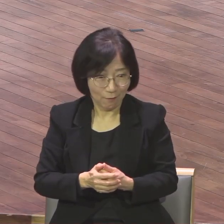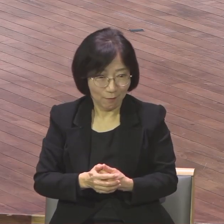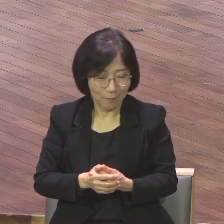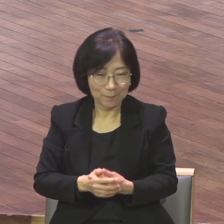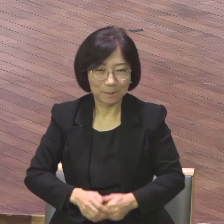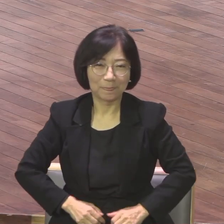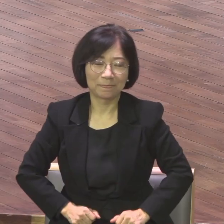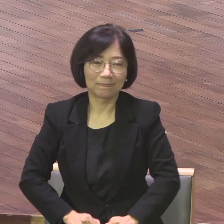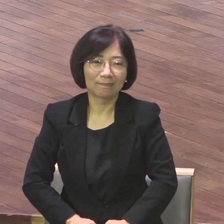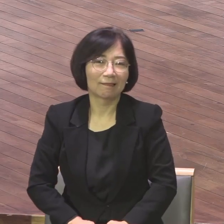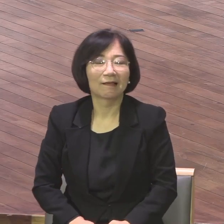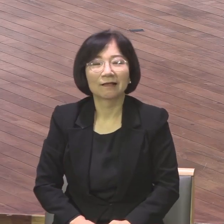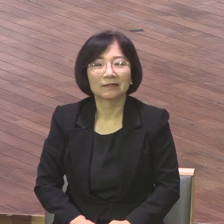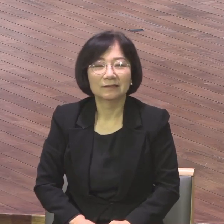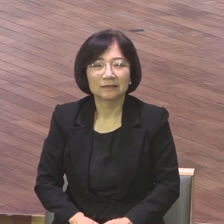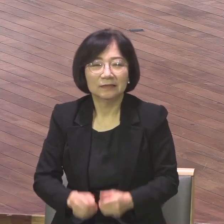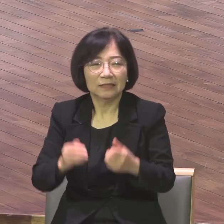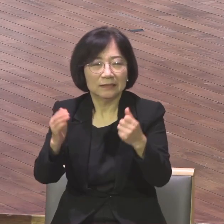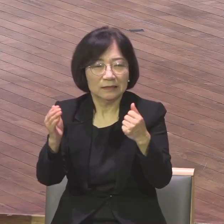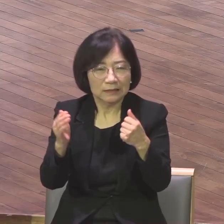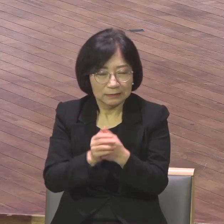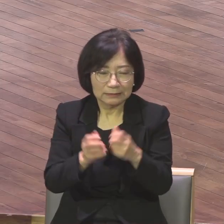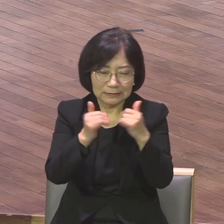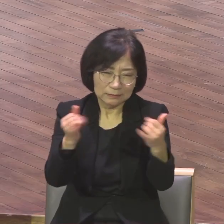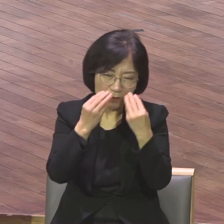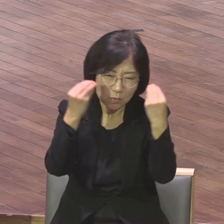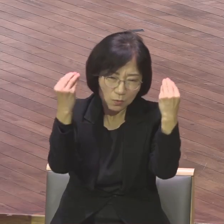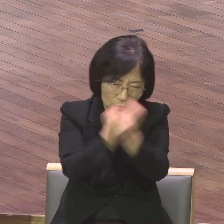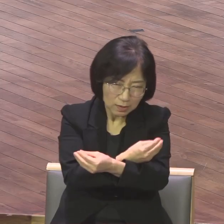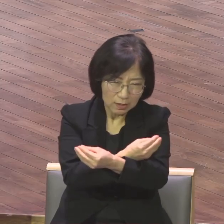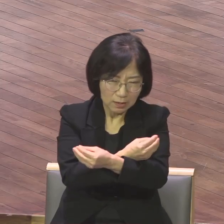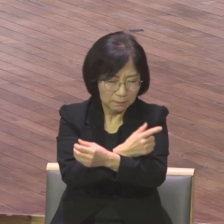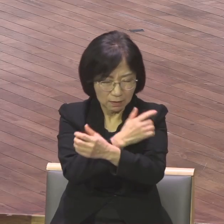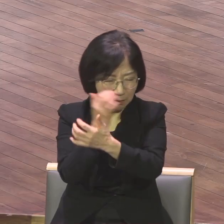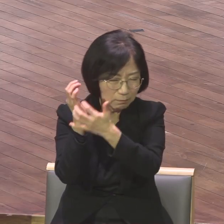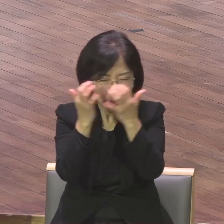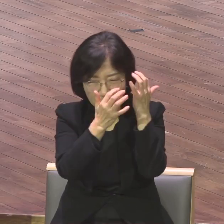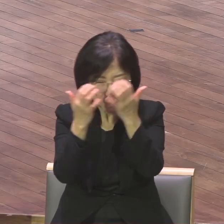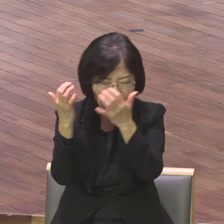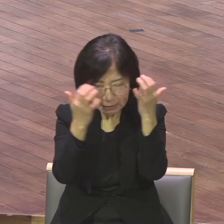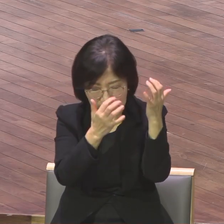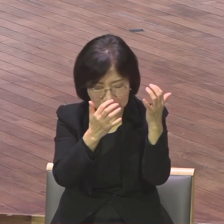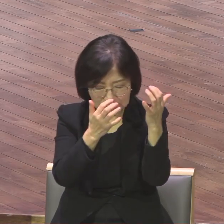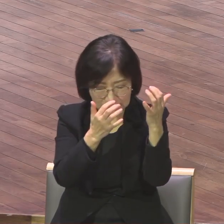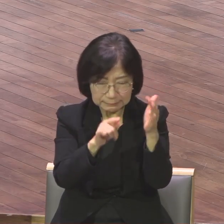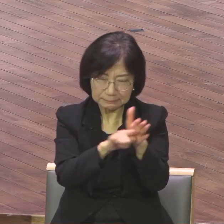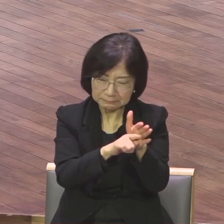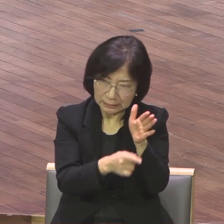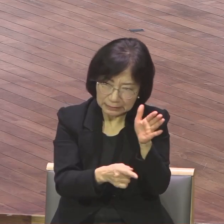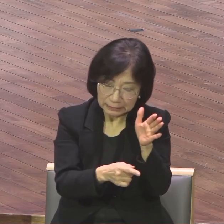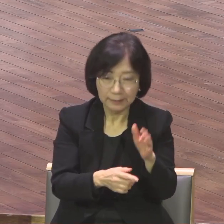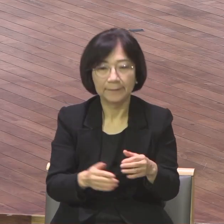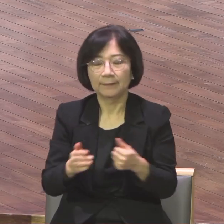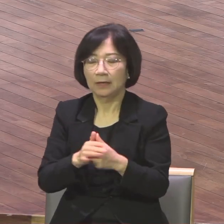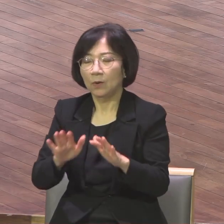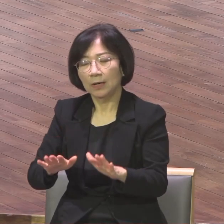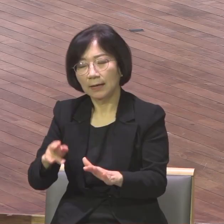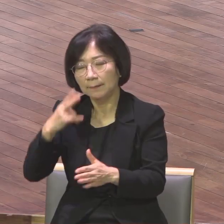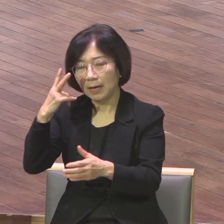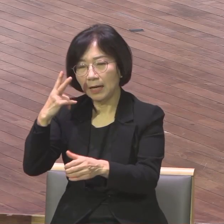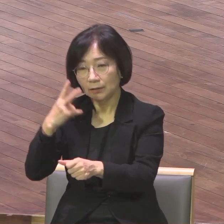때 그러니까 막 왜곡이 되어버립니다. 그래서 사도 바울은 본문을 통해서